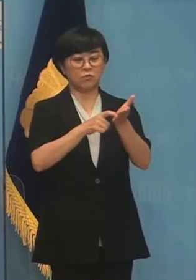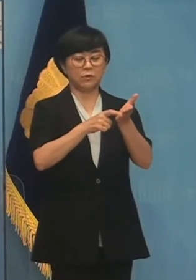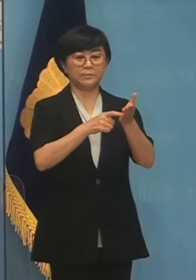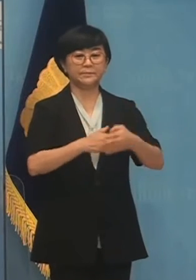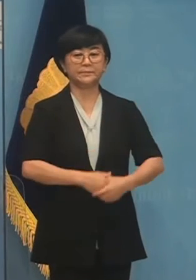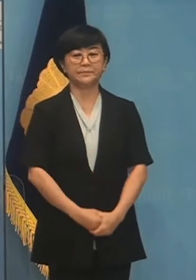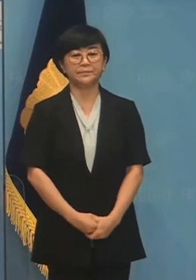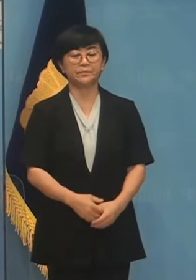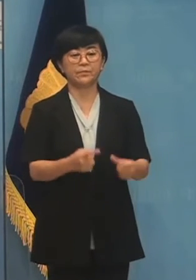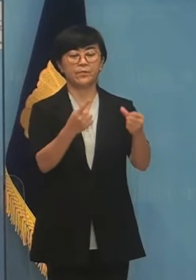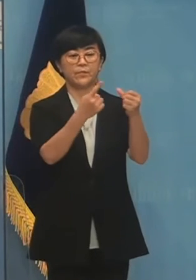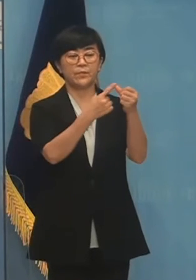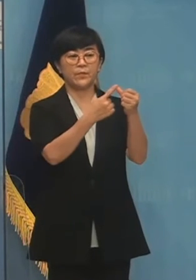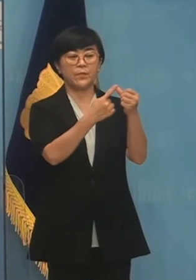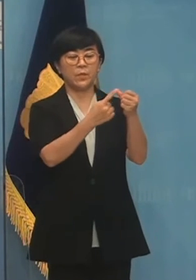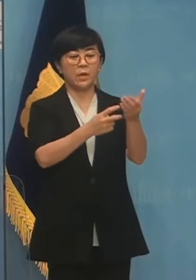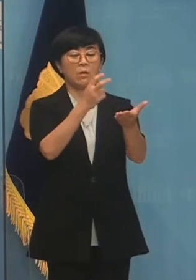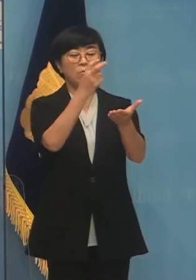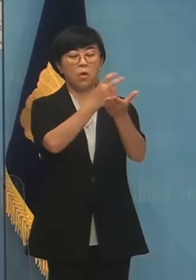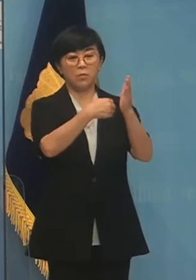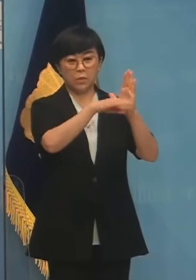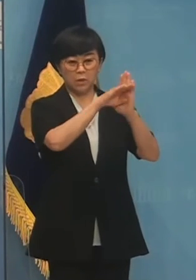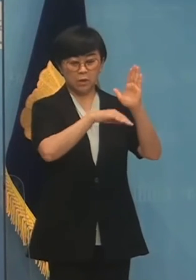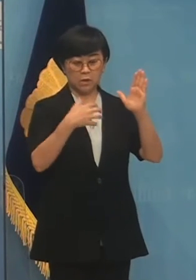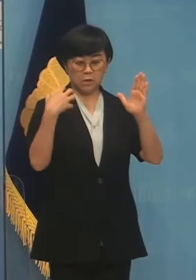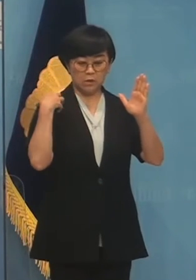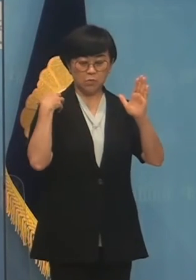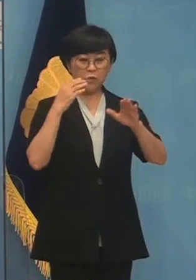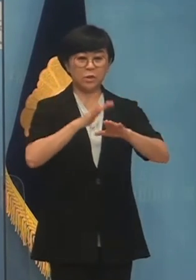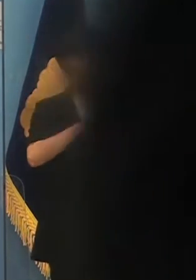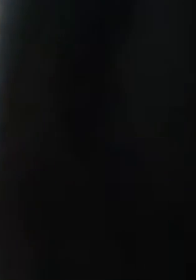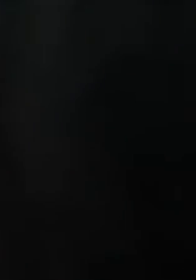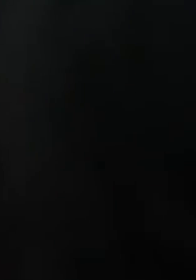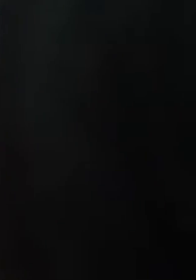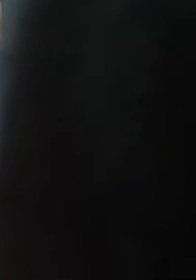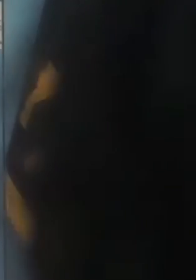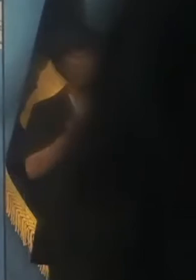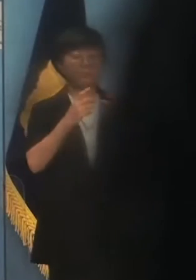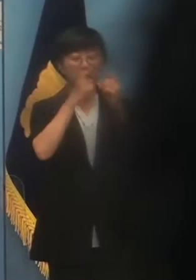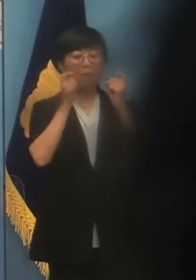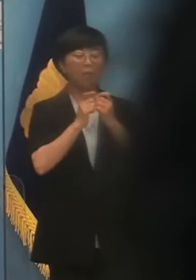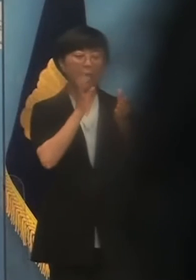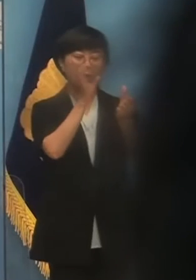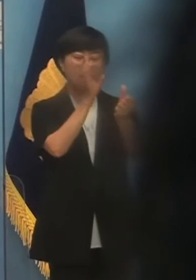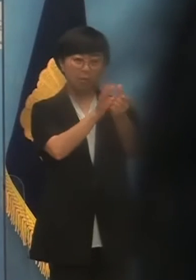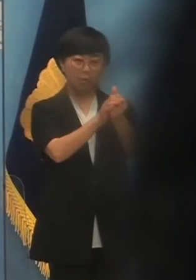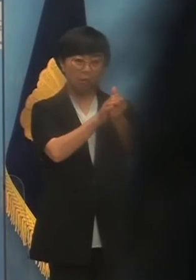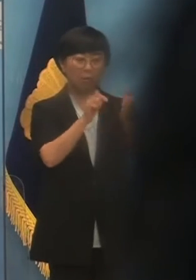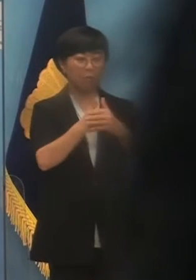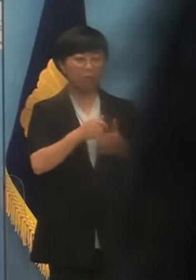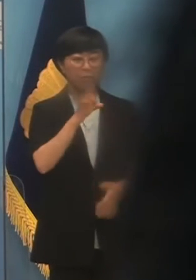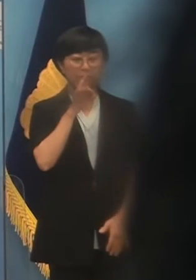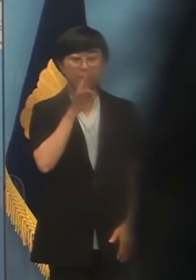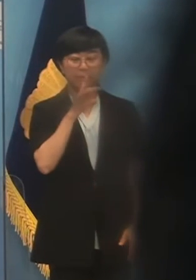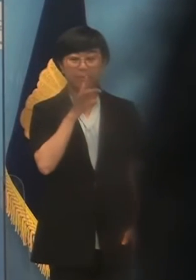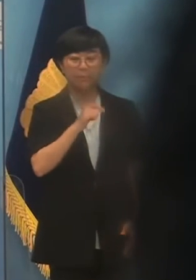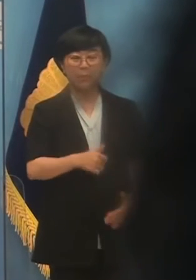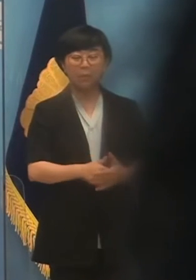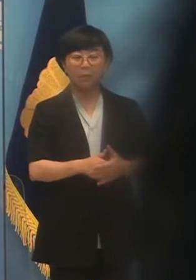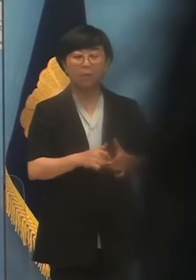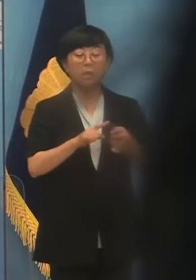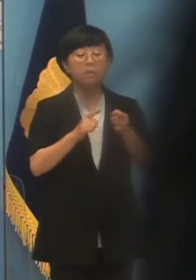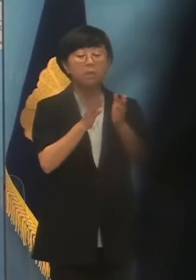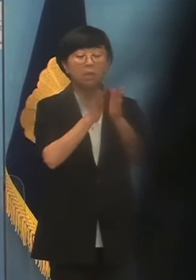촉구합니다. 첫째, 법령에 따른 의무이행 점검 민간위탁 조항을 삭제해야 한다.